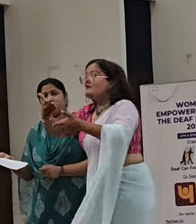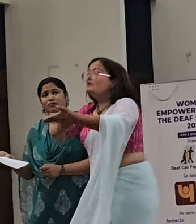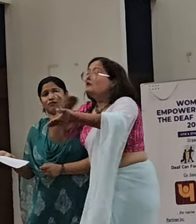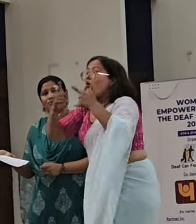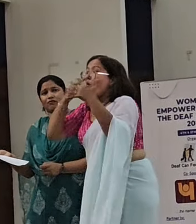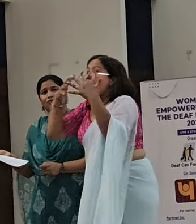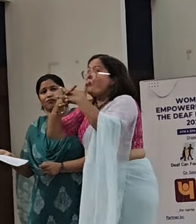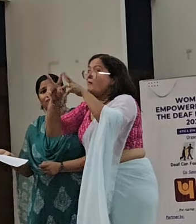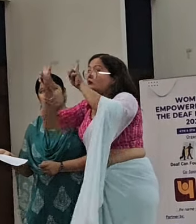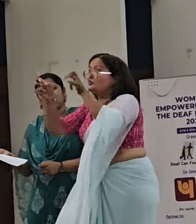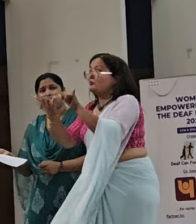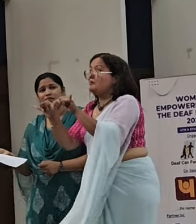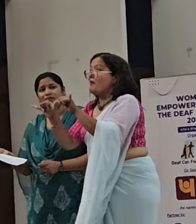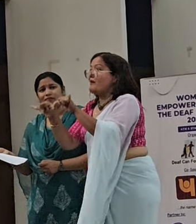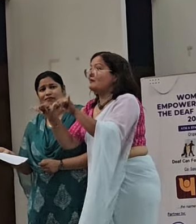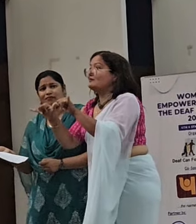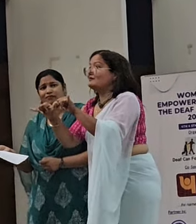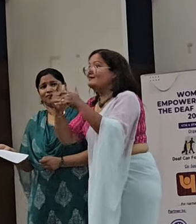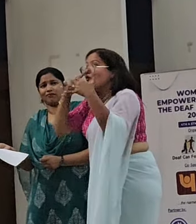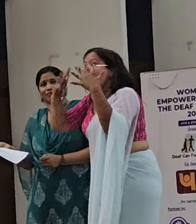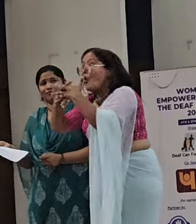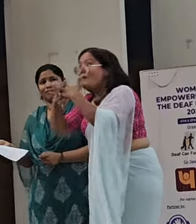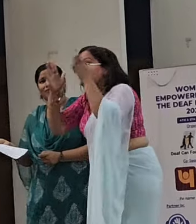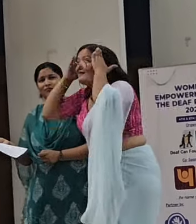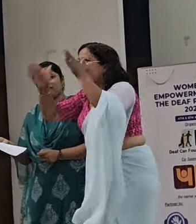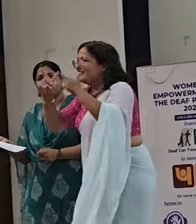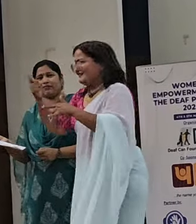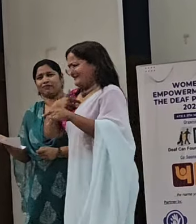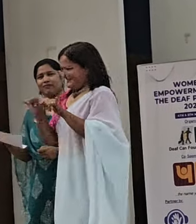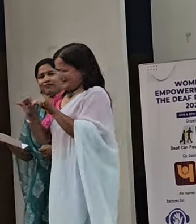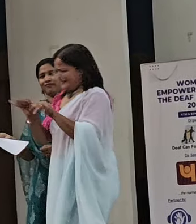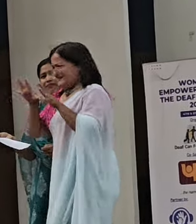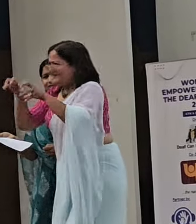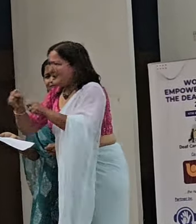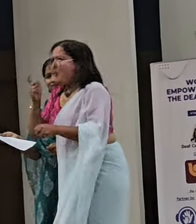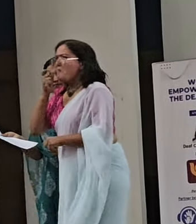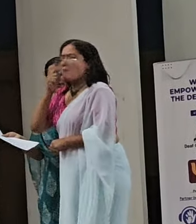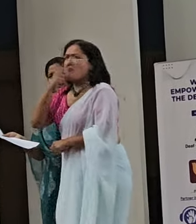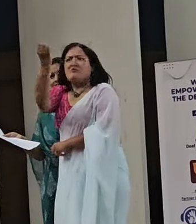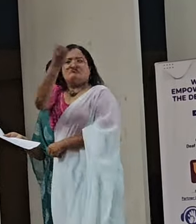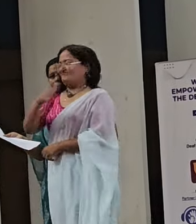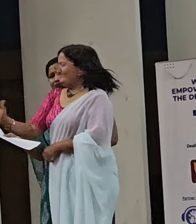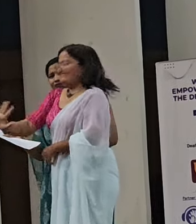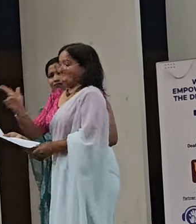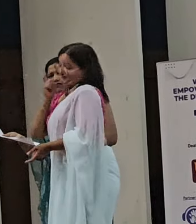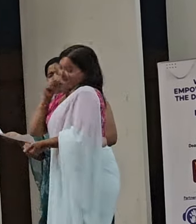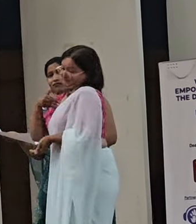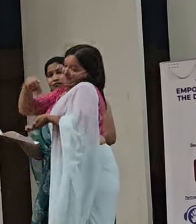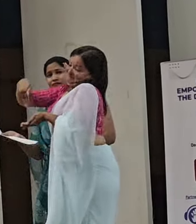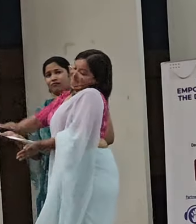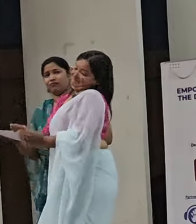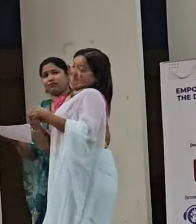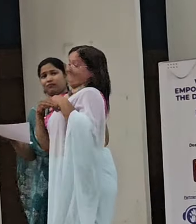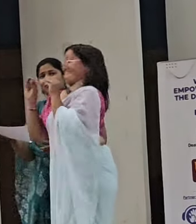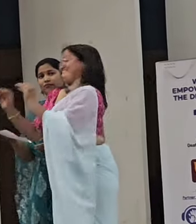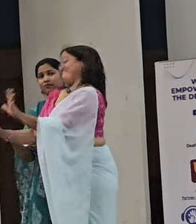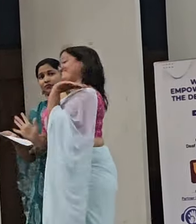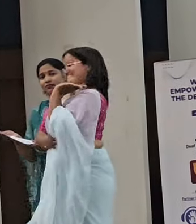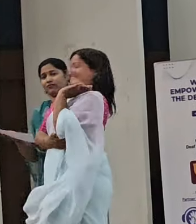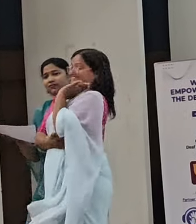एक एडवोकेट है वो आपको प्रॉपर्टी के बारे में अवेयर करवाएंगे पूरा, और जैसे कि आप जानते हैं कि हाँ, जैसे